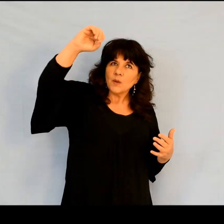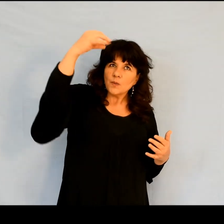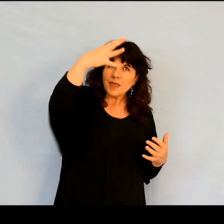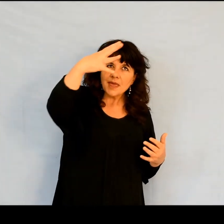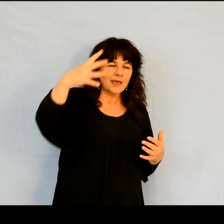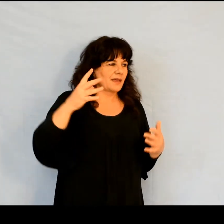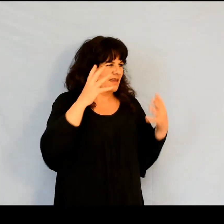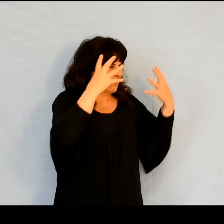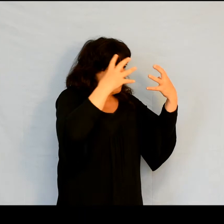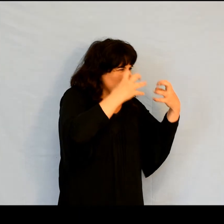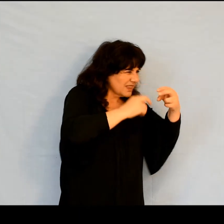ténèbres.